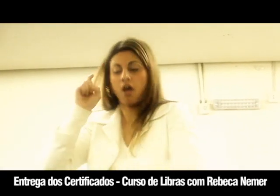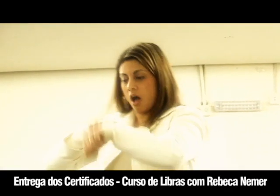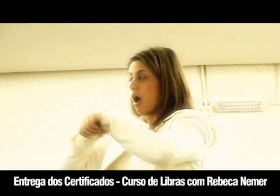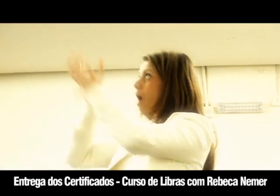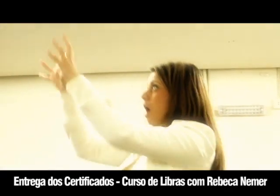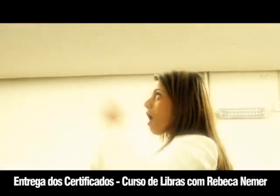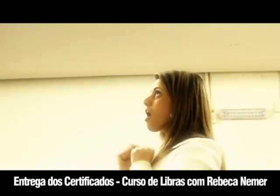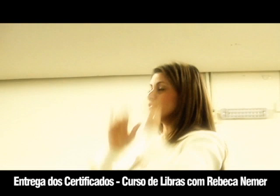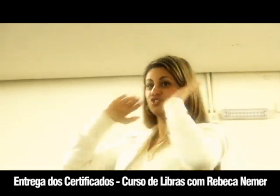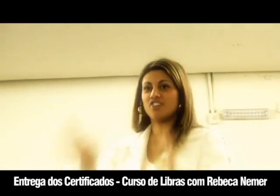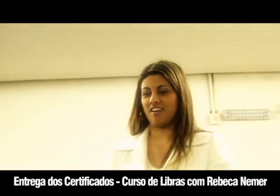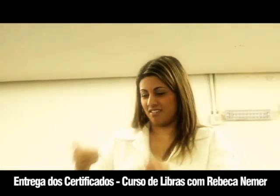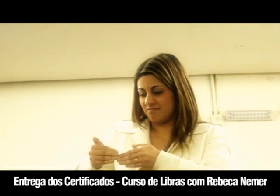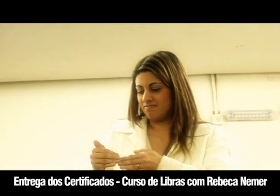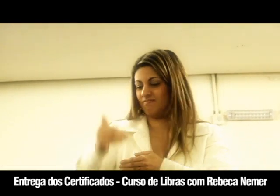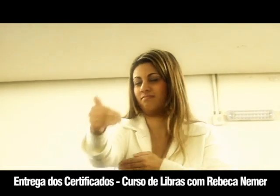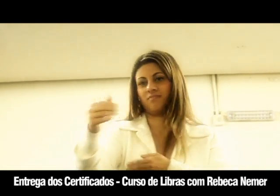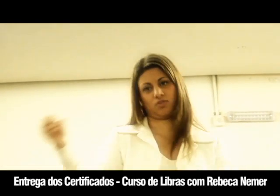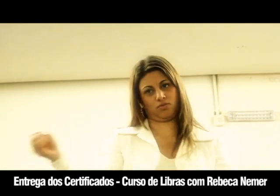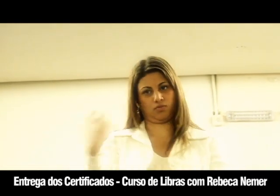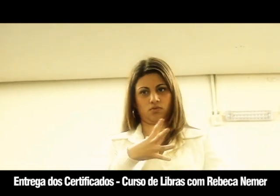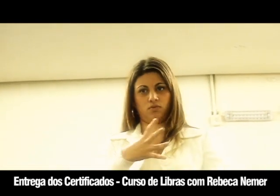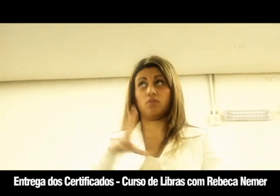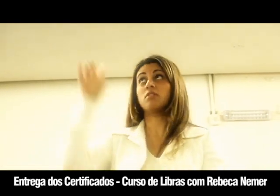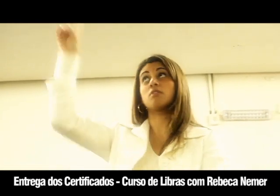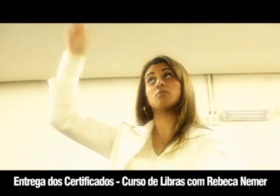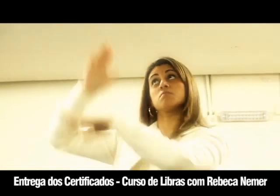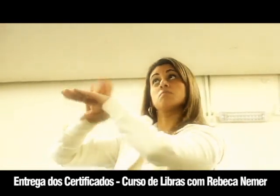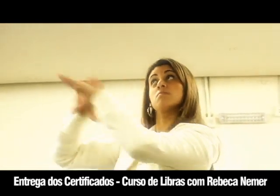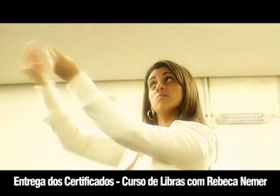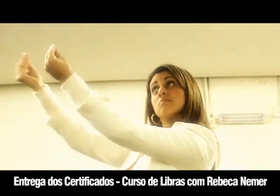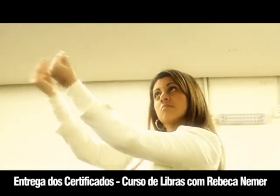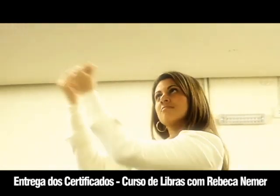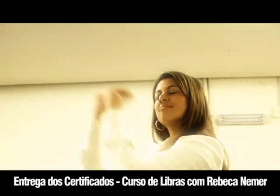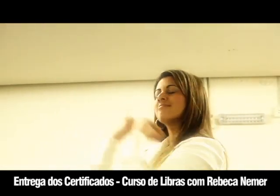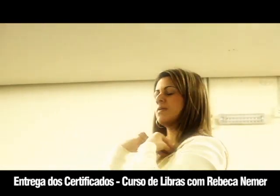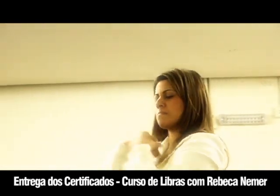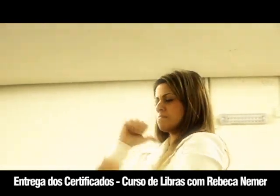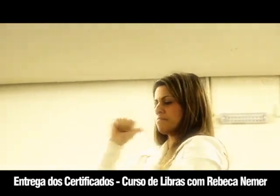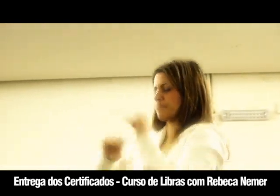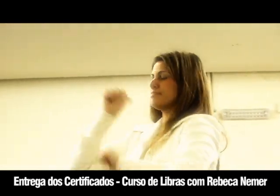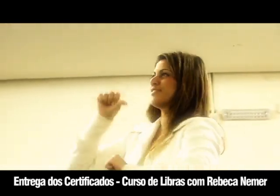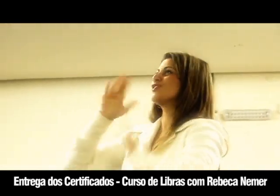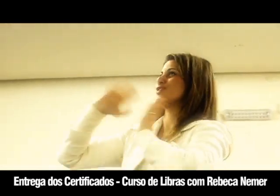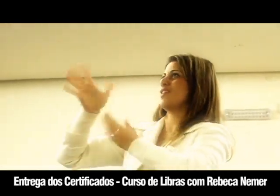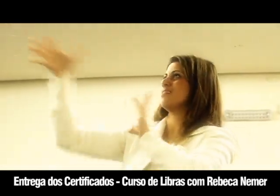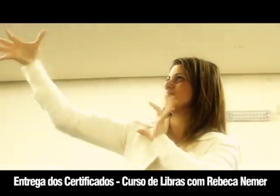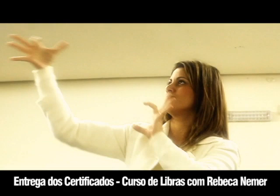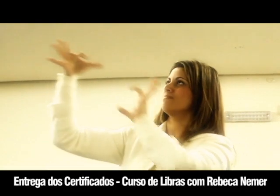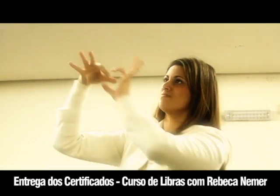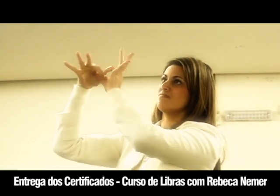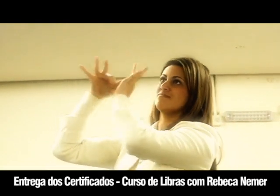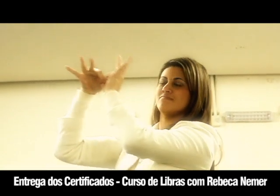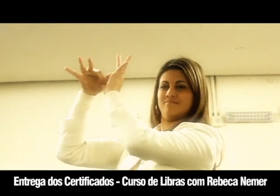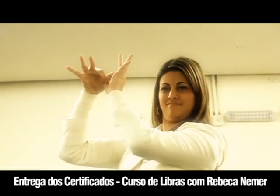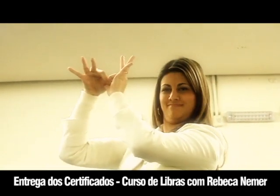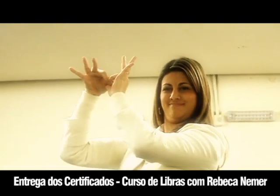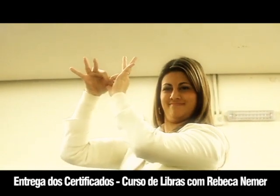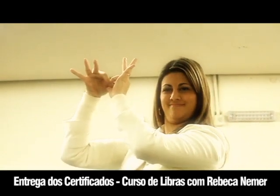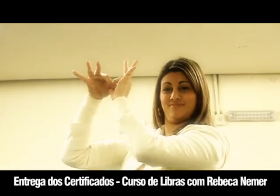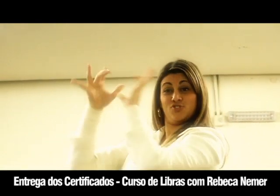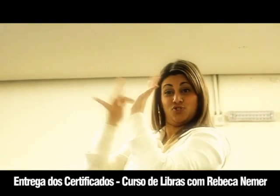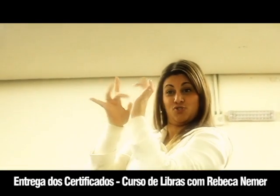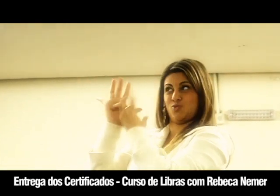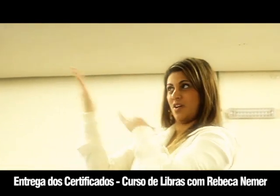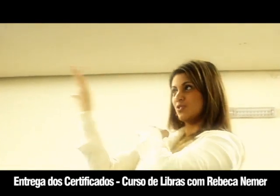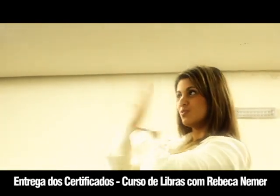Tudo isso provém de Deus, que nos reconciliou consigo mesmo, por meio de Cristo, e nos deu o ministério